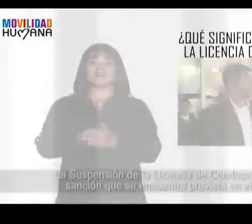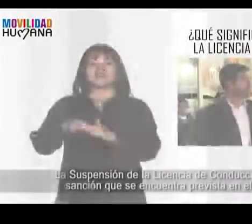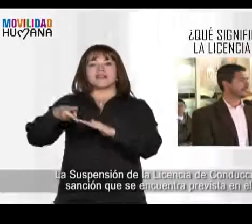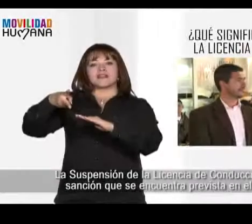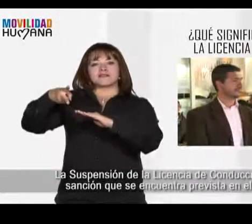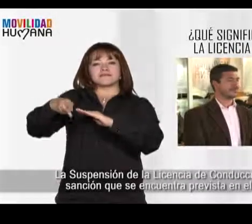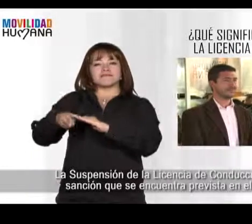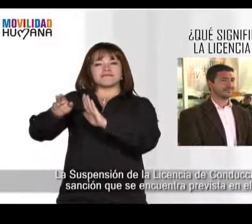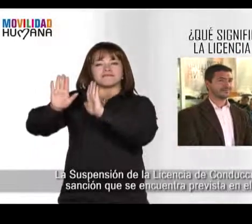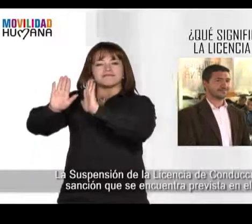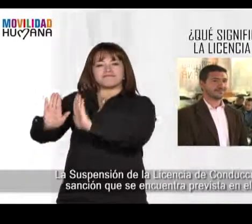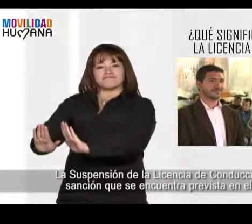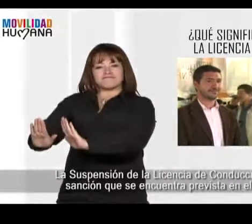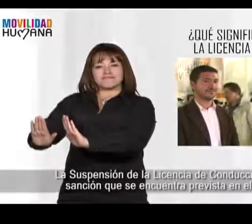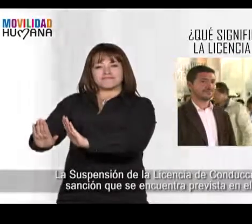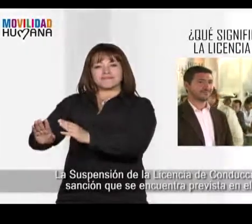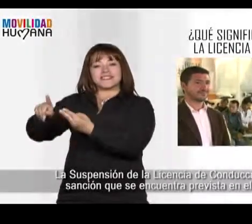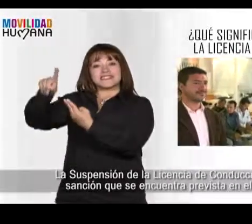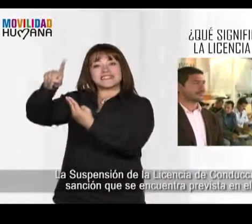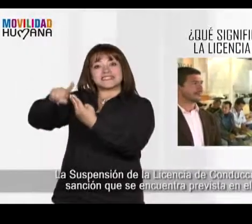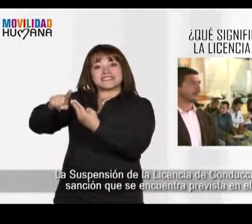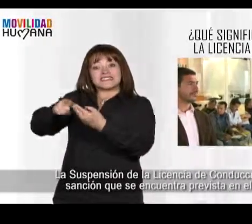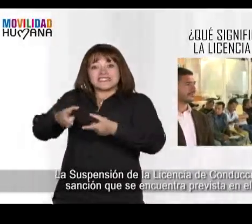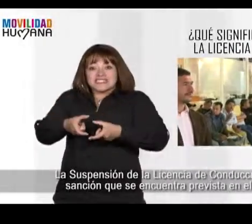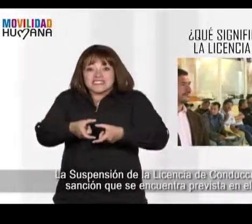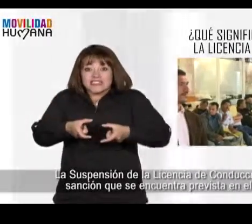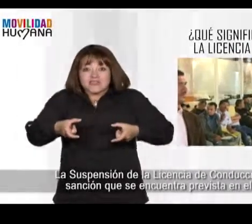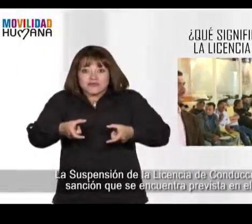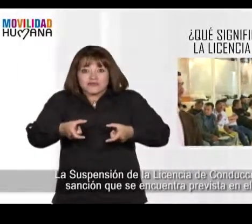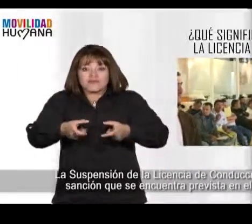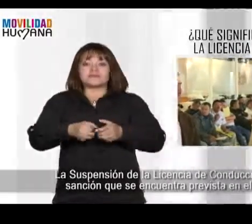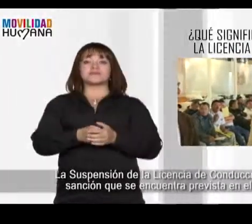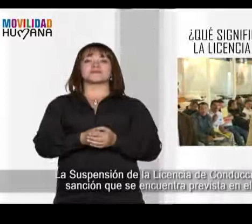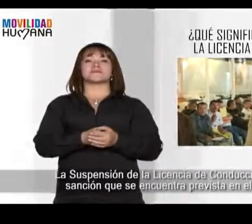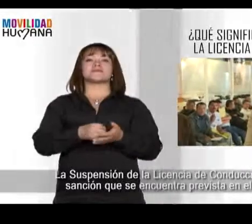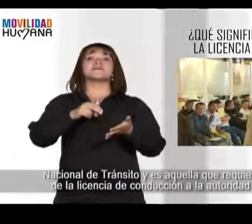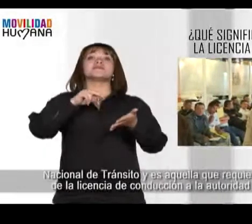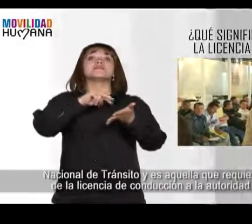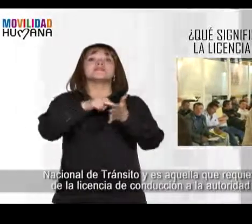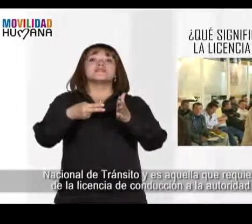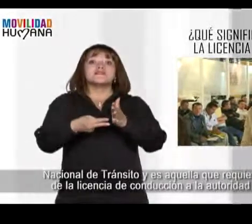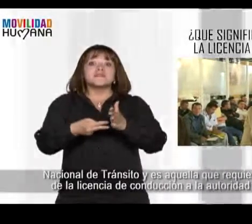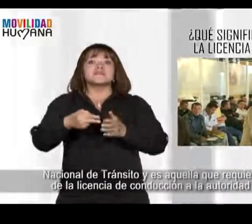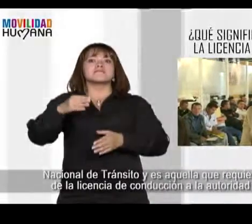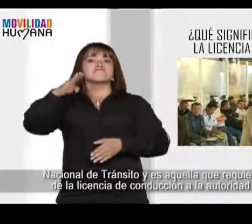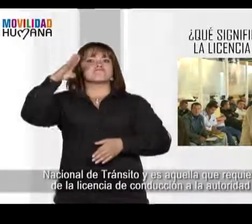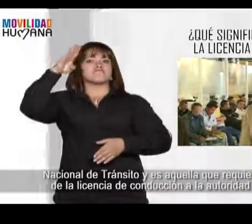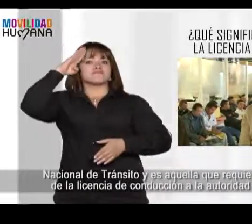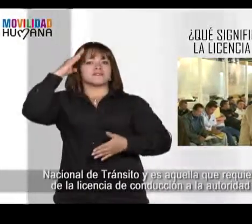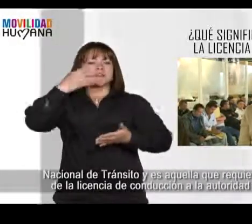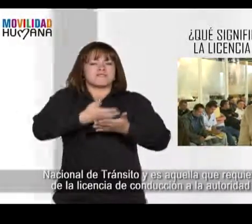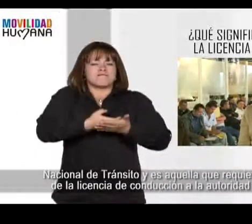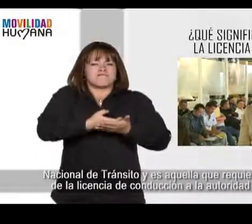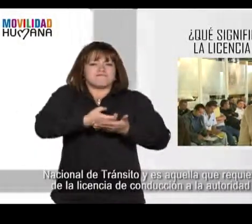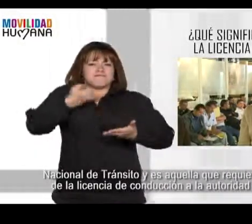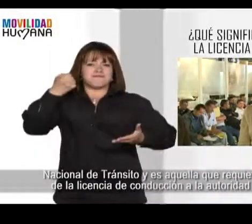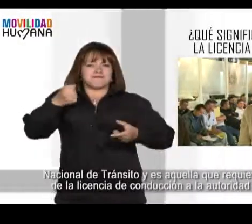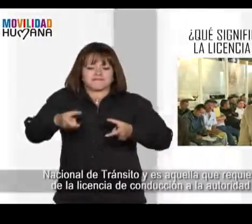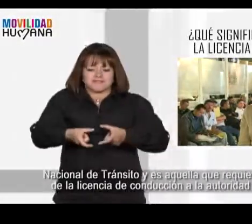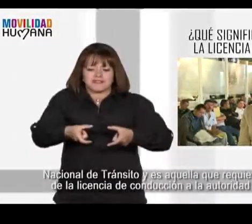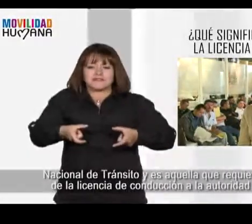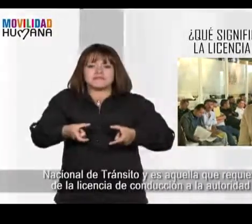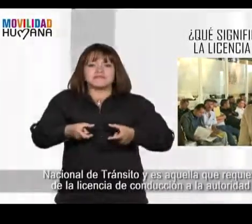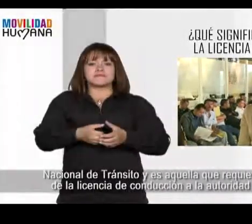La suspensión de la licencia de conducción es una sanción que se encuentra prevista en el Código Nacional de Tránsito y es aquella